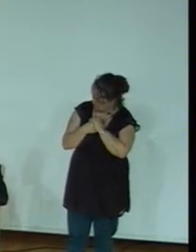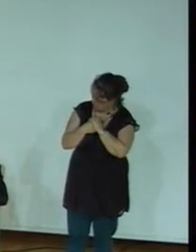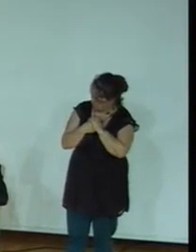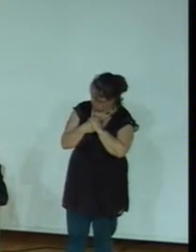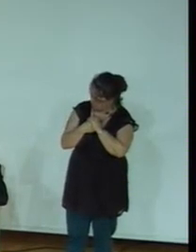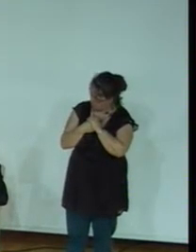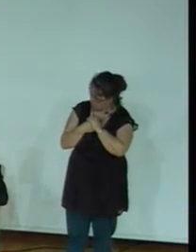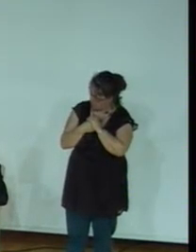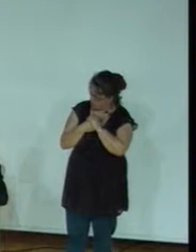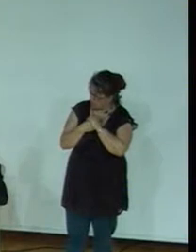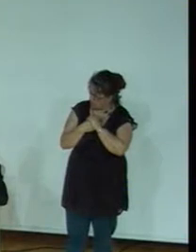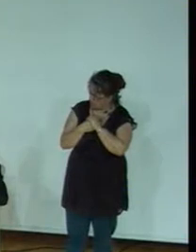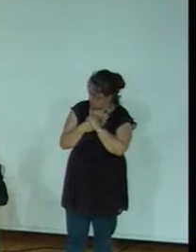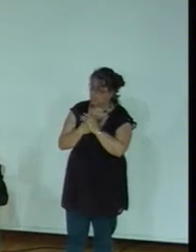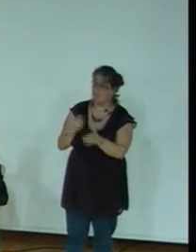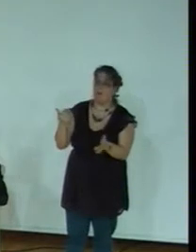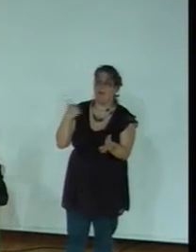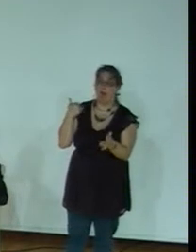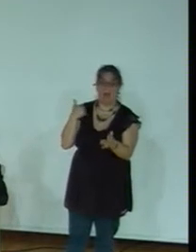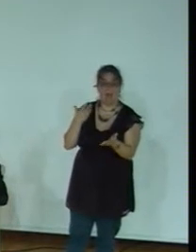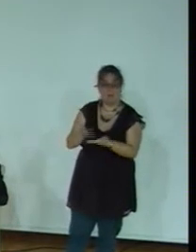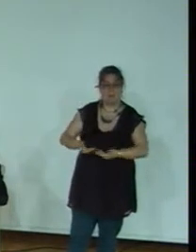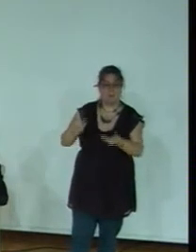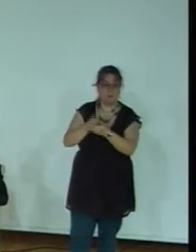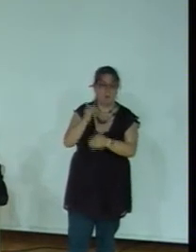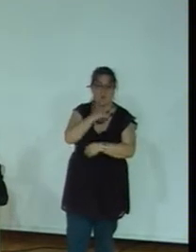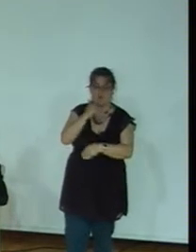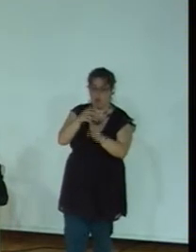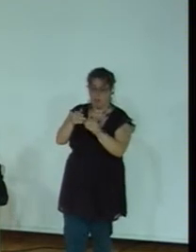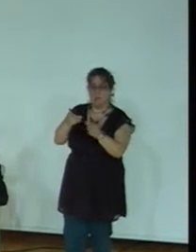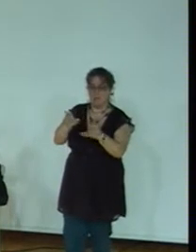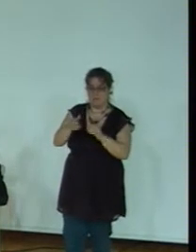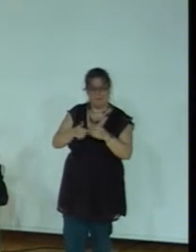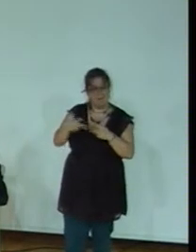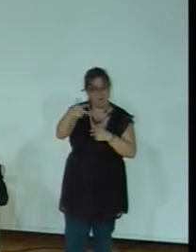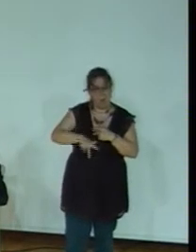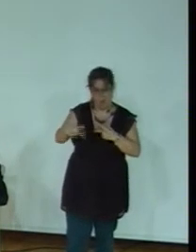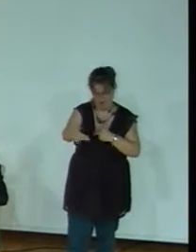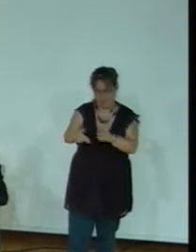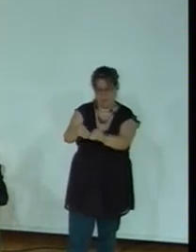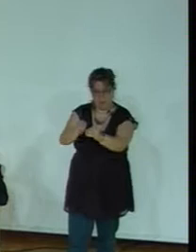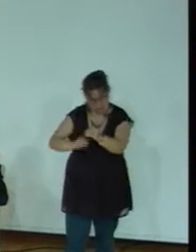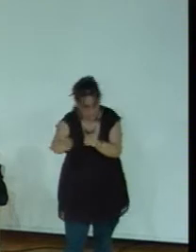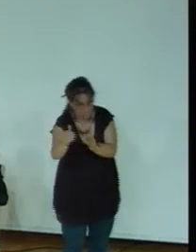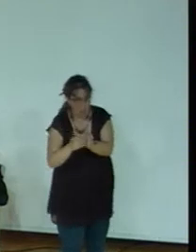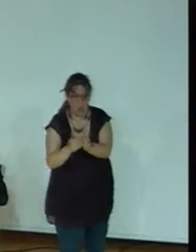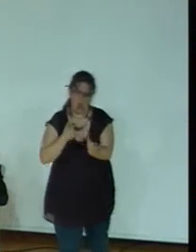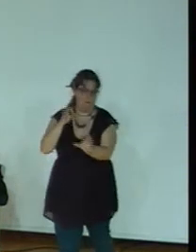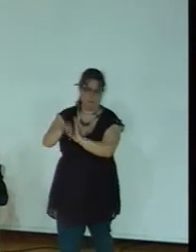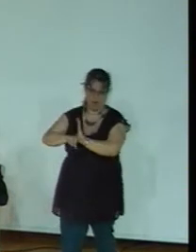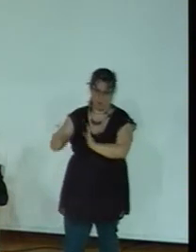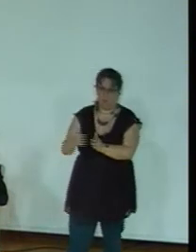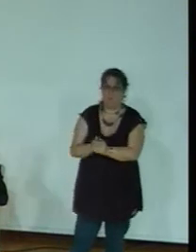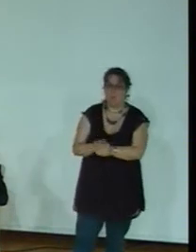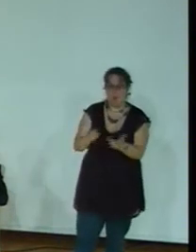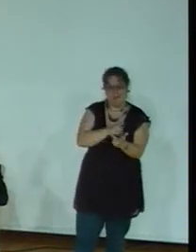en ne votant pas pour ceux qui ont voté la prolongation de l'état d'urgence, ce genre de choses. Et le troisième, il est technique, c'est effectivement de prendre